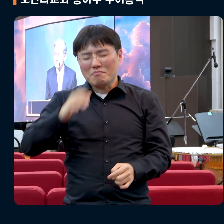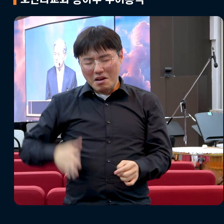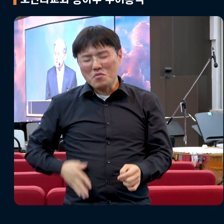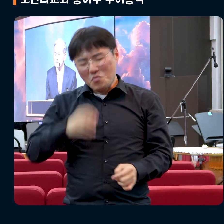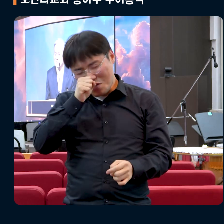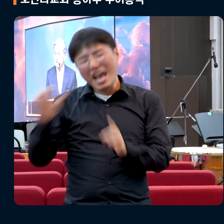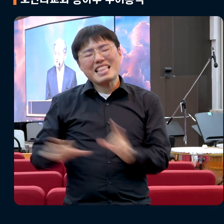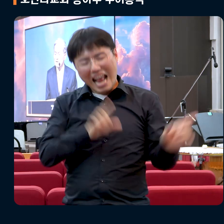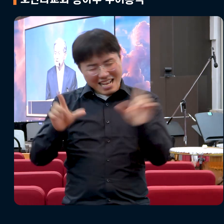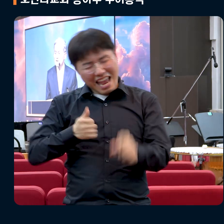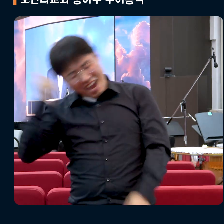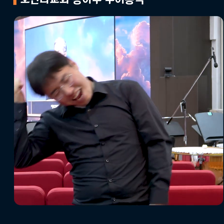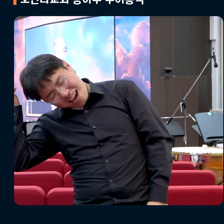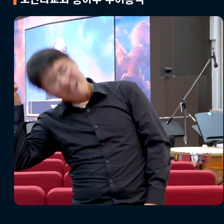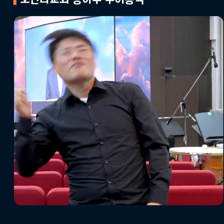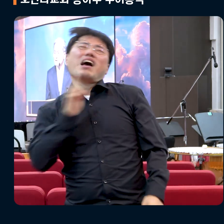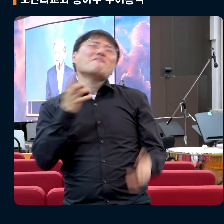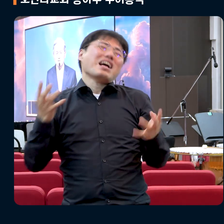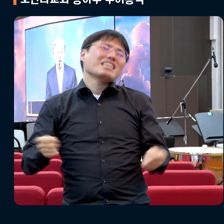착하게 살자 아니에요.